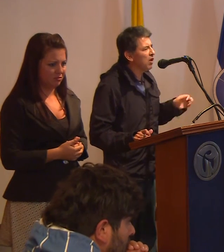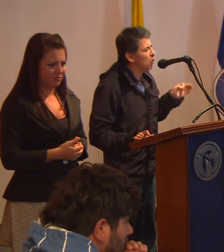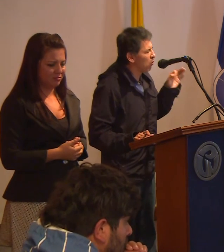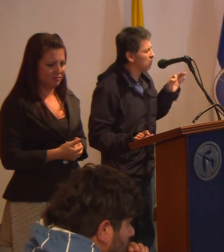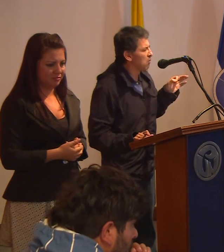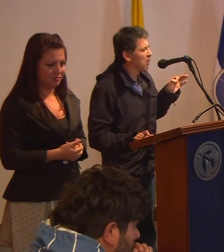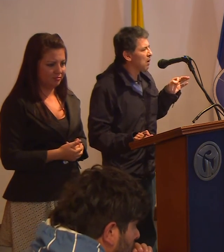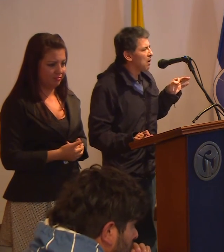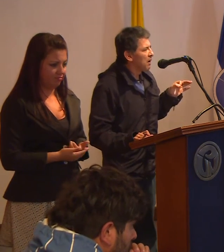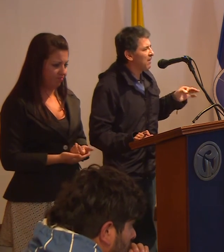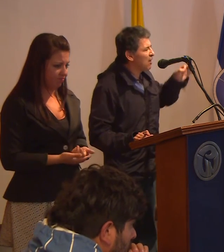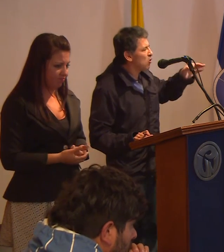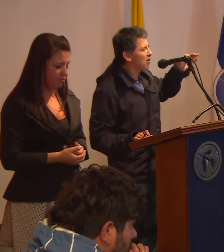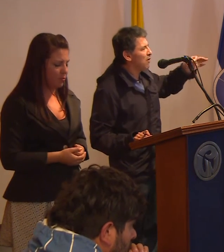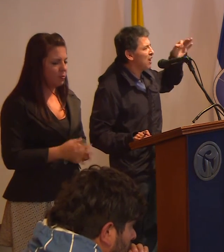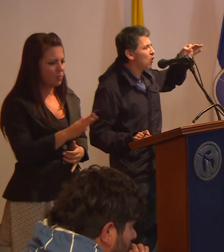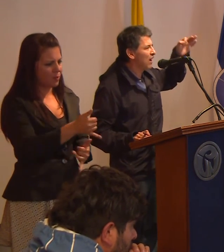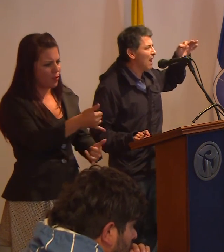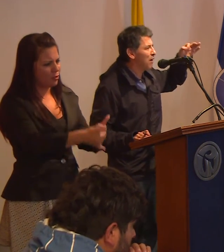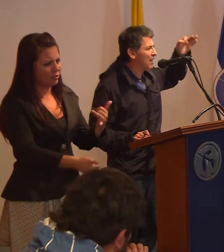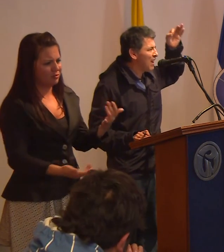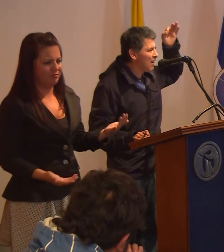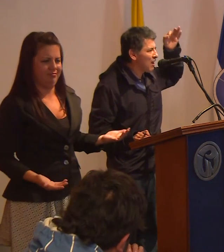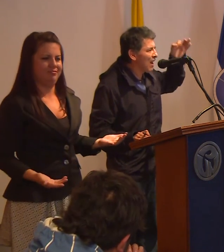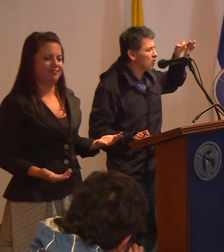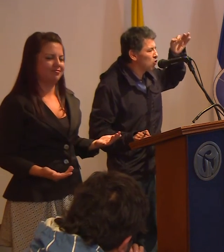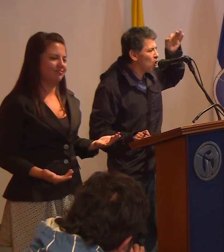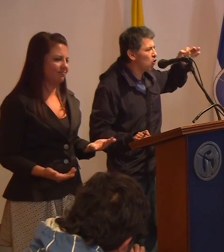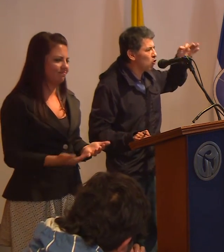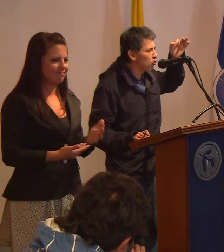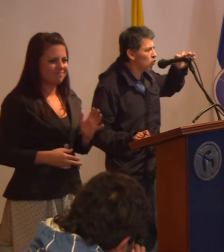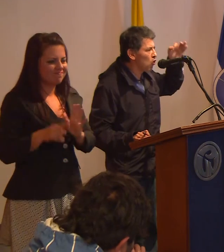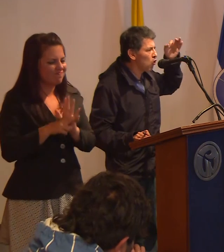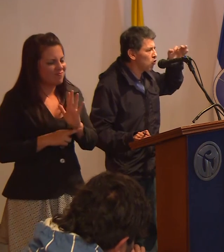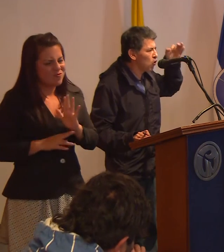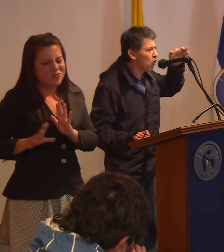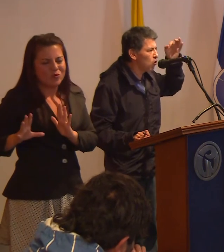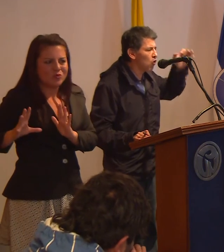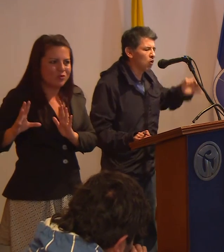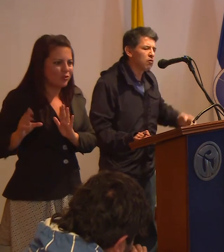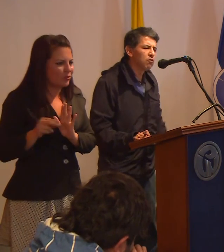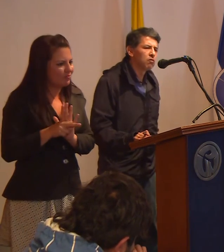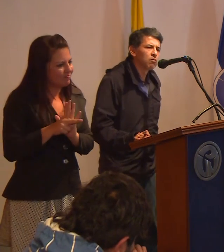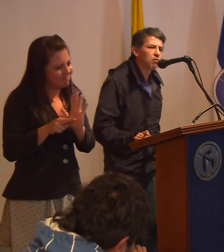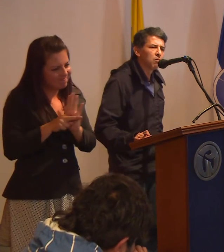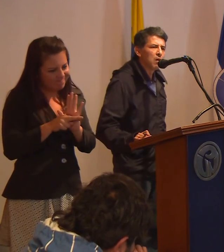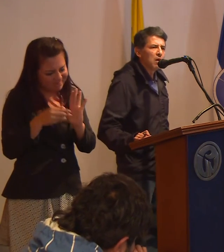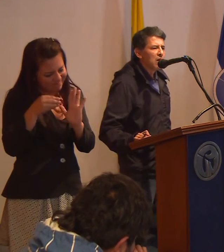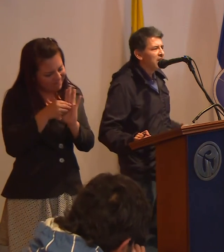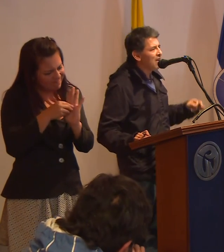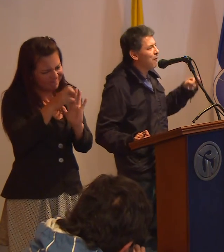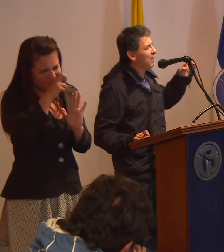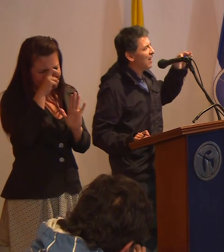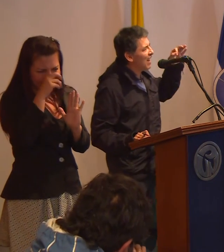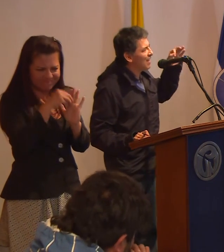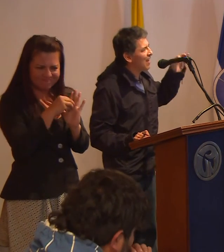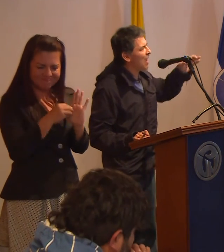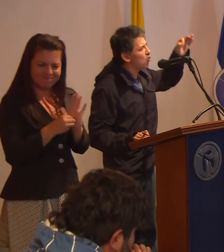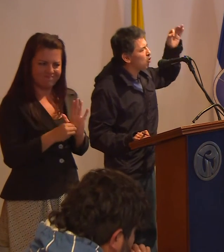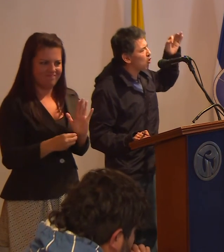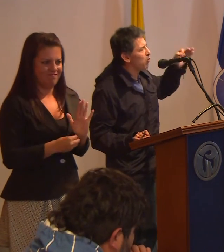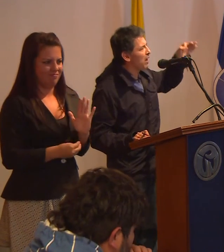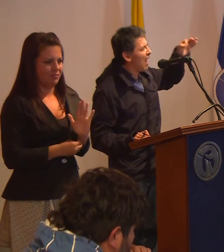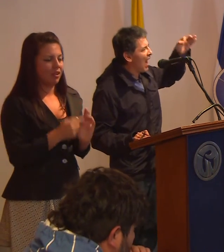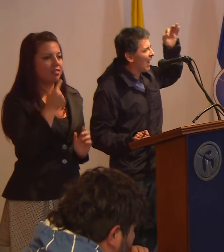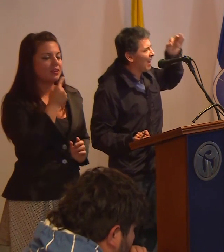Lo último, es que absolutamente nos reglamentan a todo. Desaparece la idea